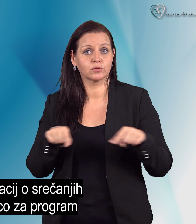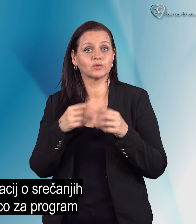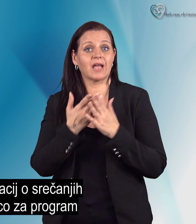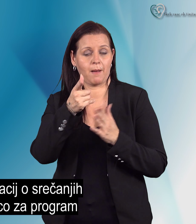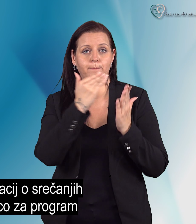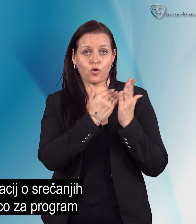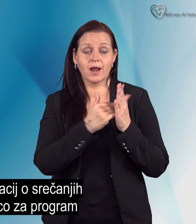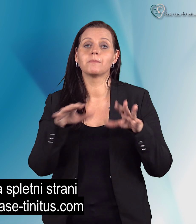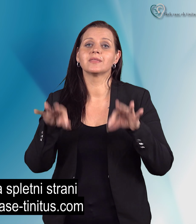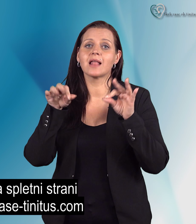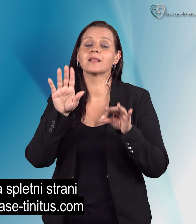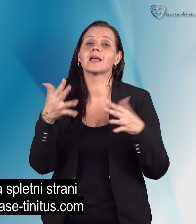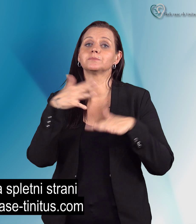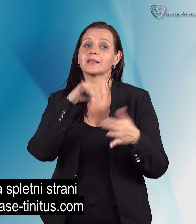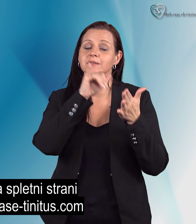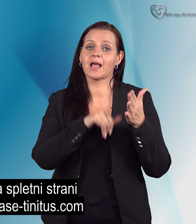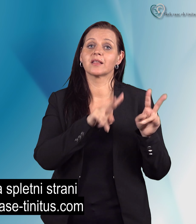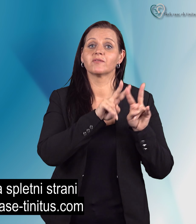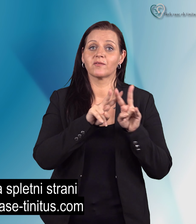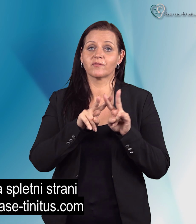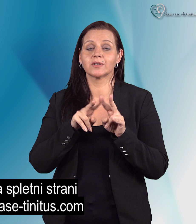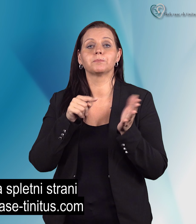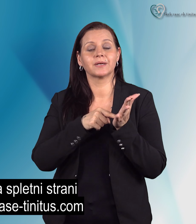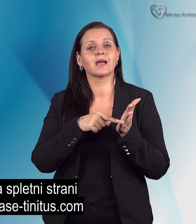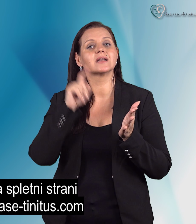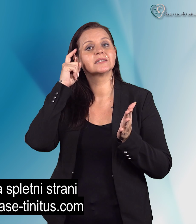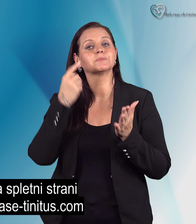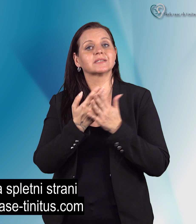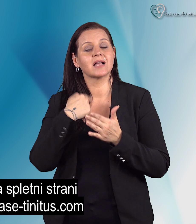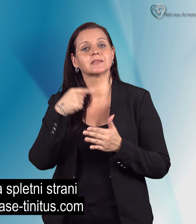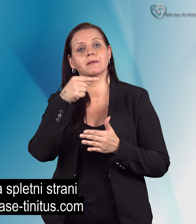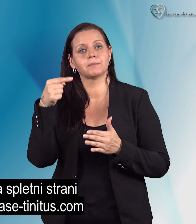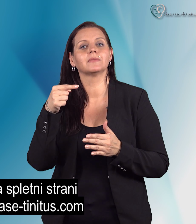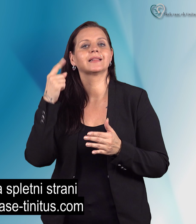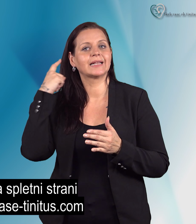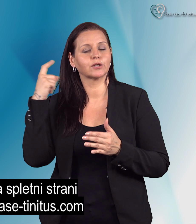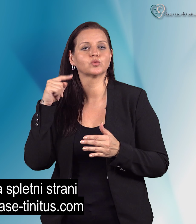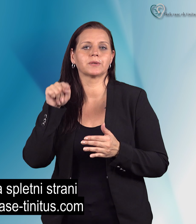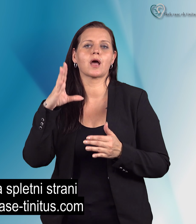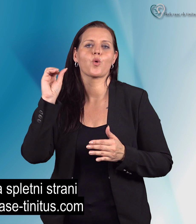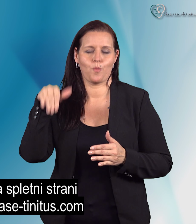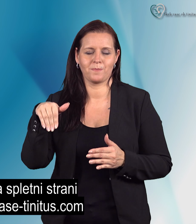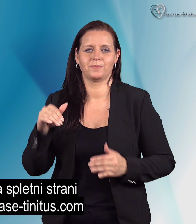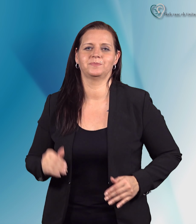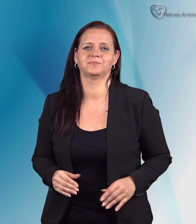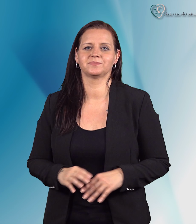za program najdete na spletni strani www.skrbzase-tinitus.com